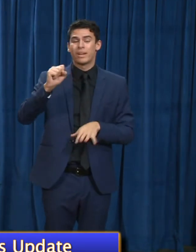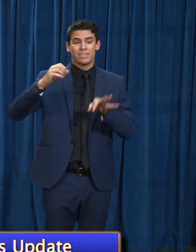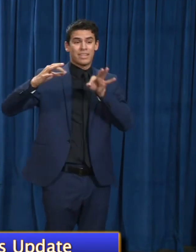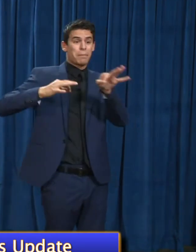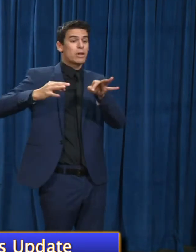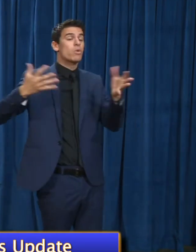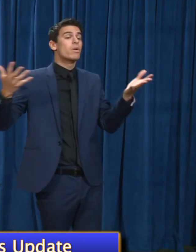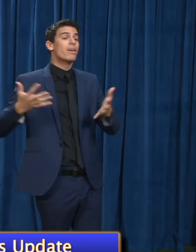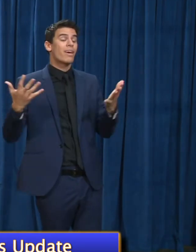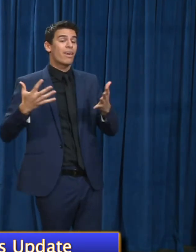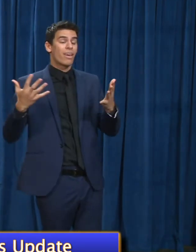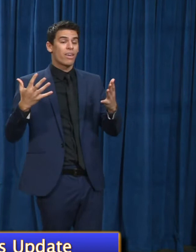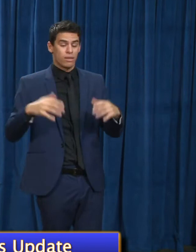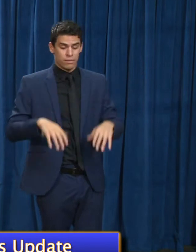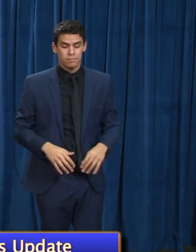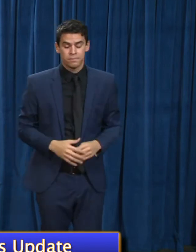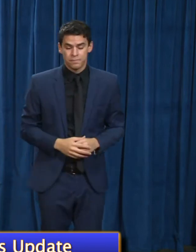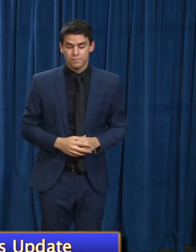ganó,